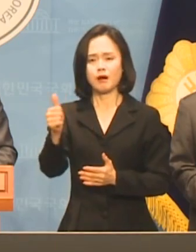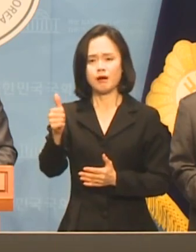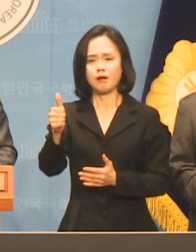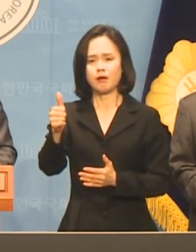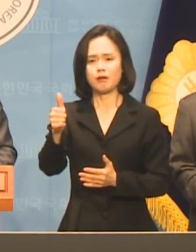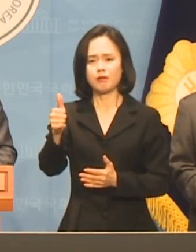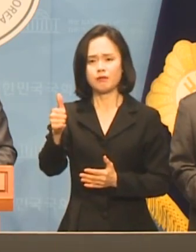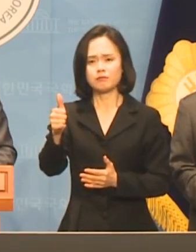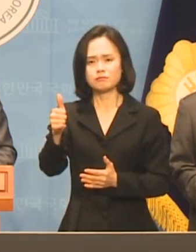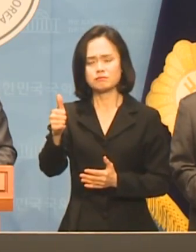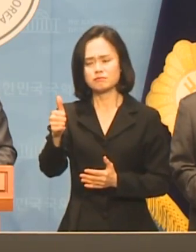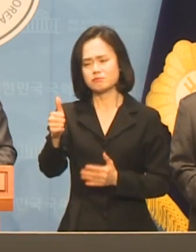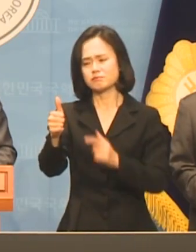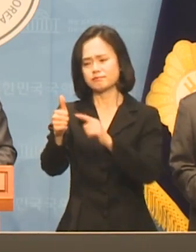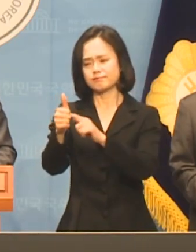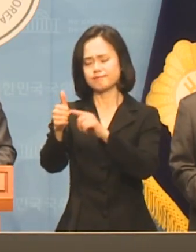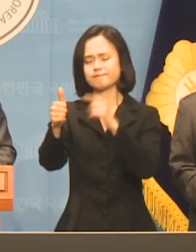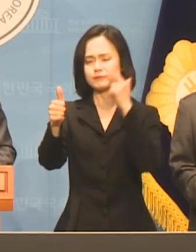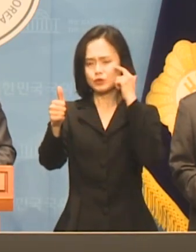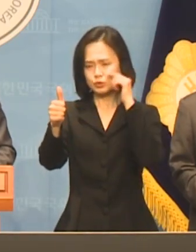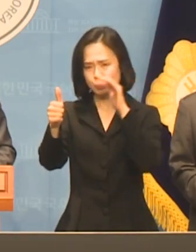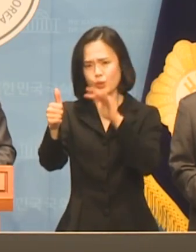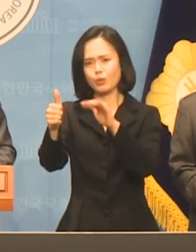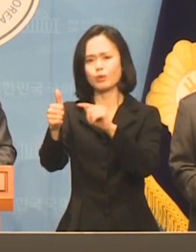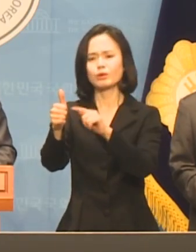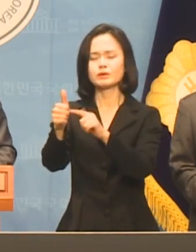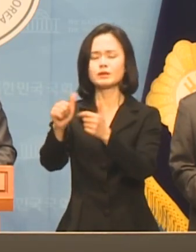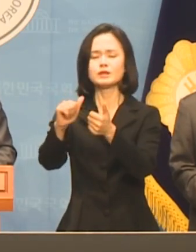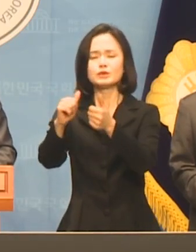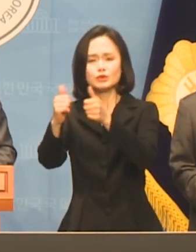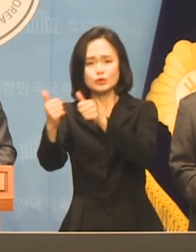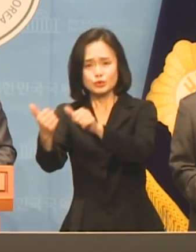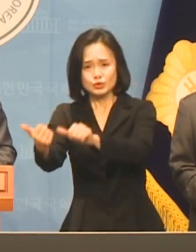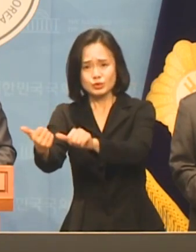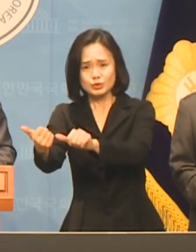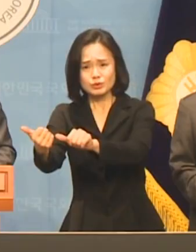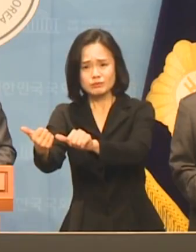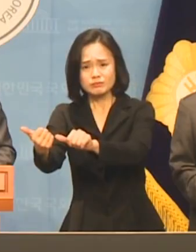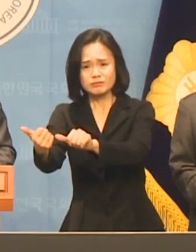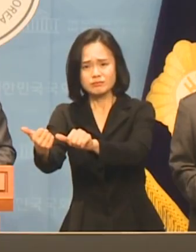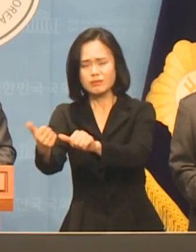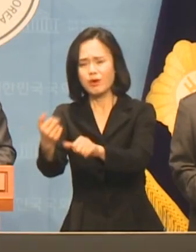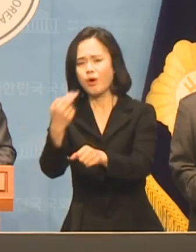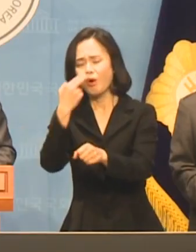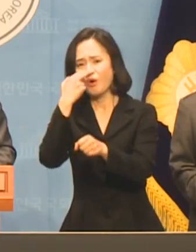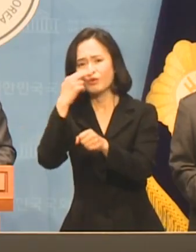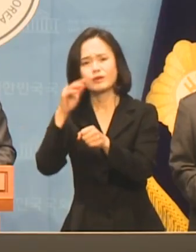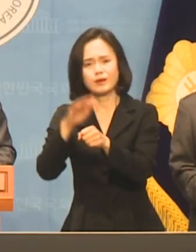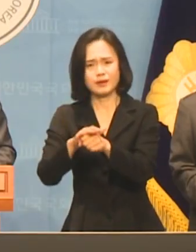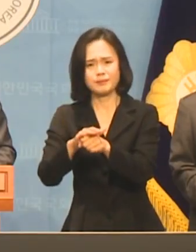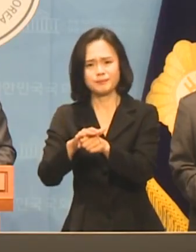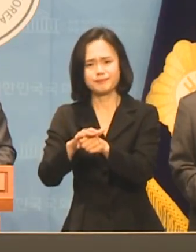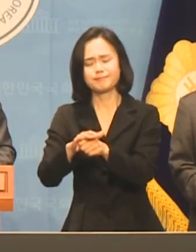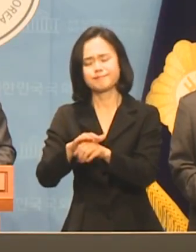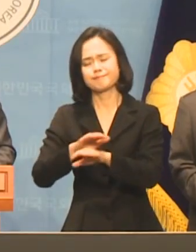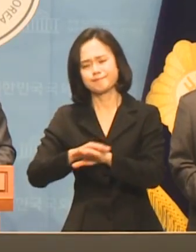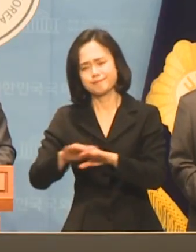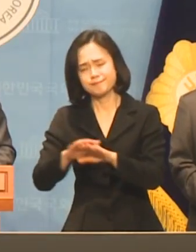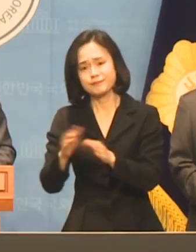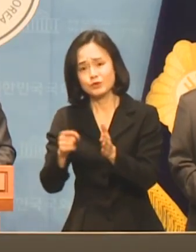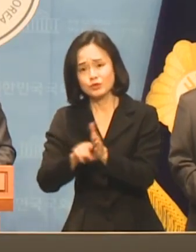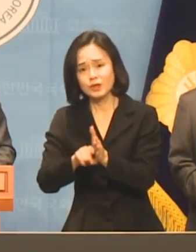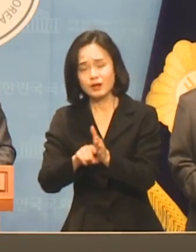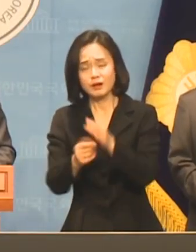청년을 기억합니다. 그리고 고인의 죽음에 남은 억울함을 조금이라도 덜어내고자 사고 원인에 대한